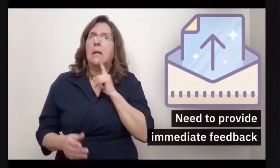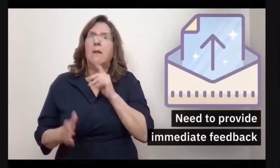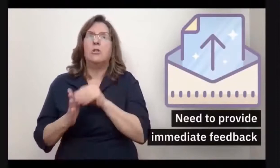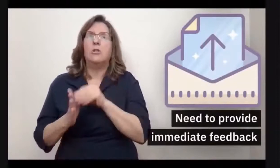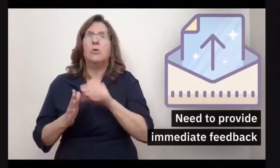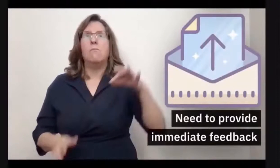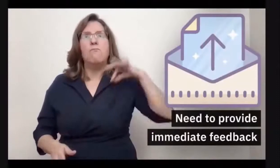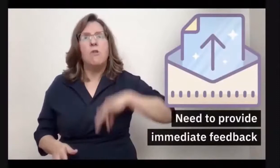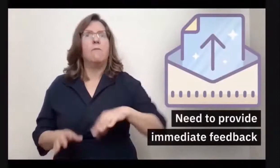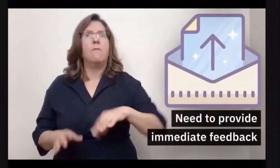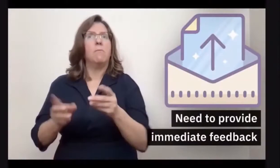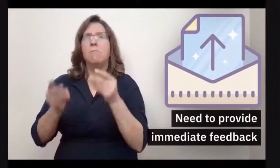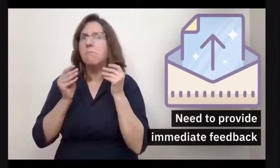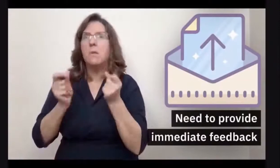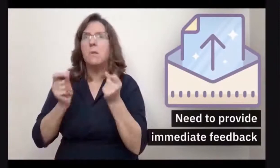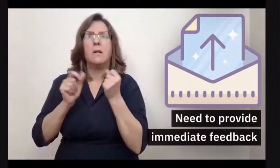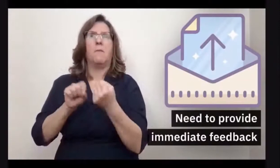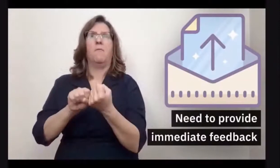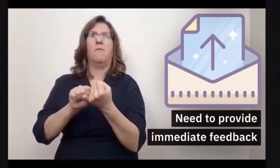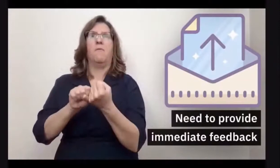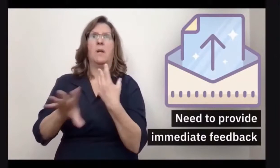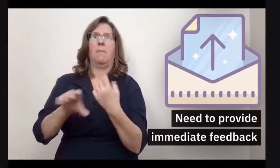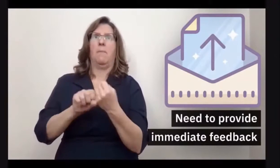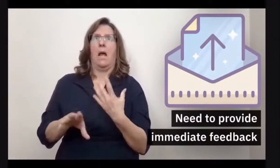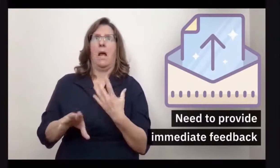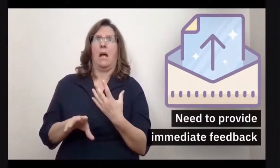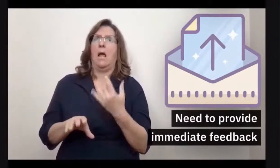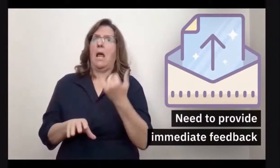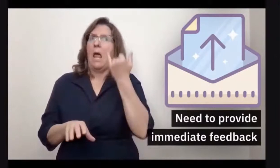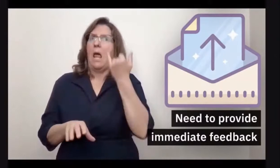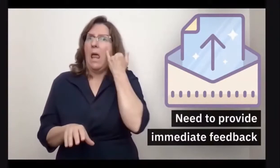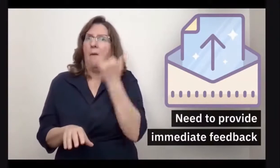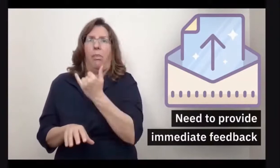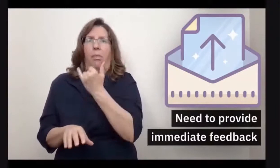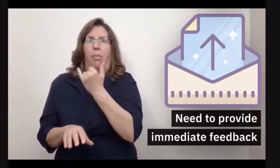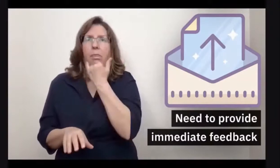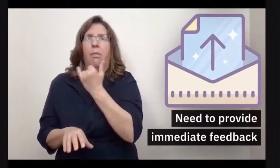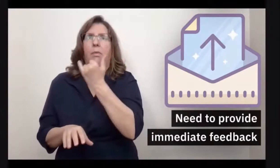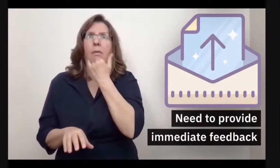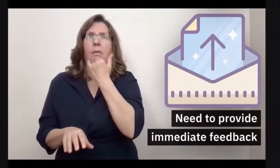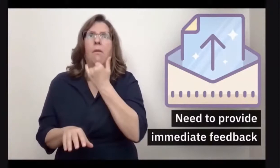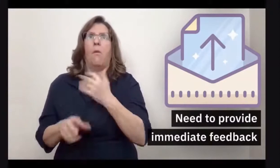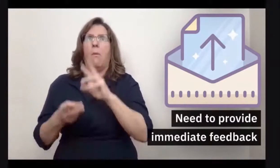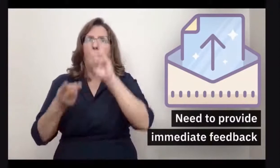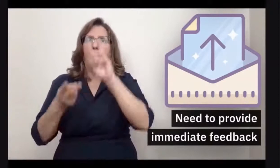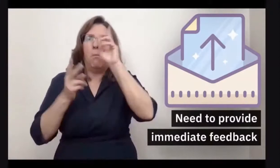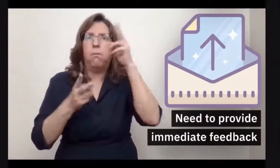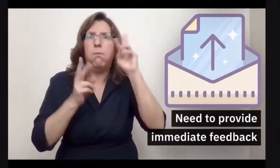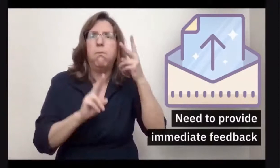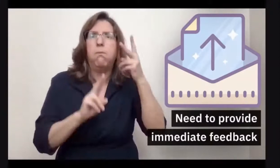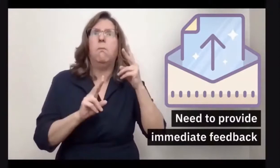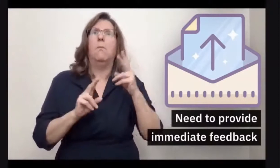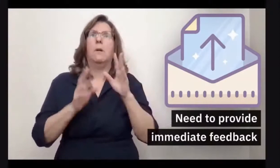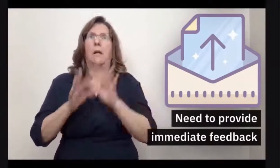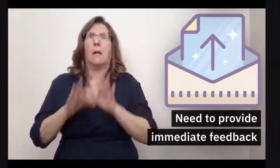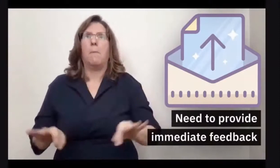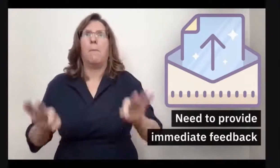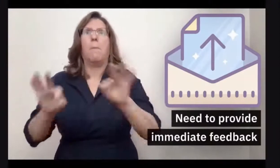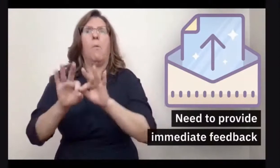la corrección rápida para regresar al camino correcto. Y dar corrección o retroalimentación